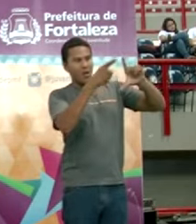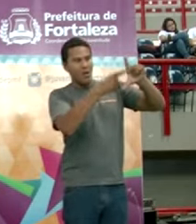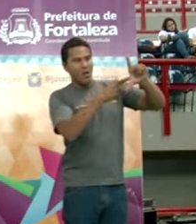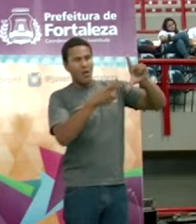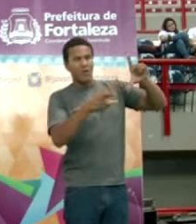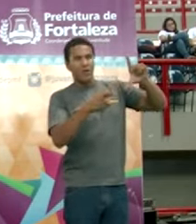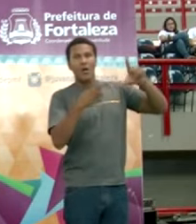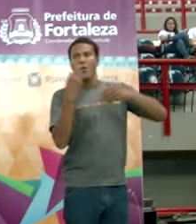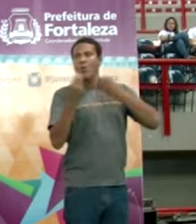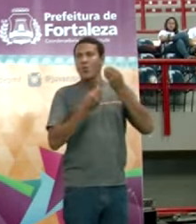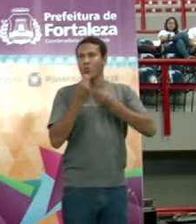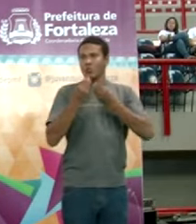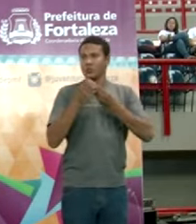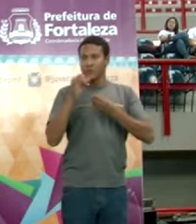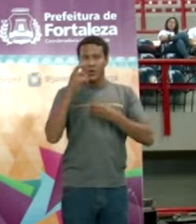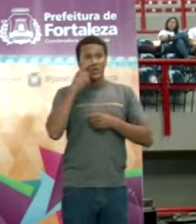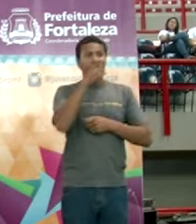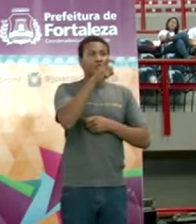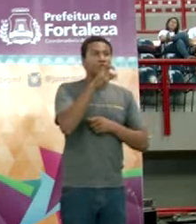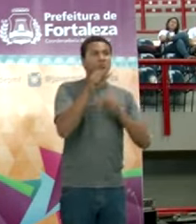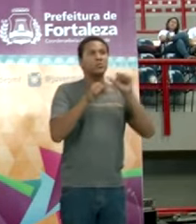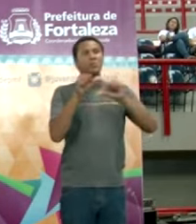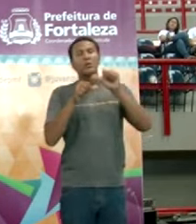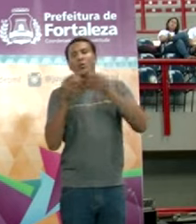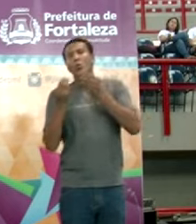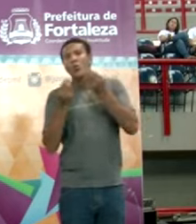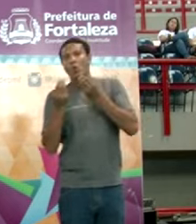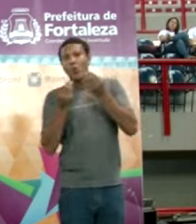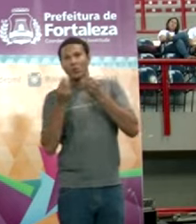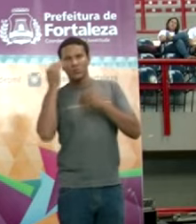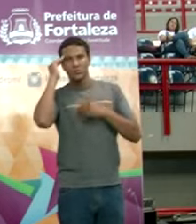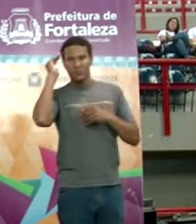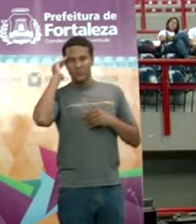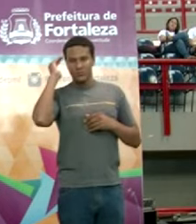X? Está tudo lá na frente do X, na frente da variável.